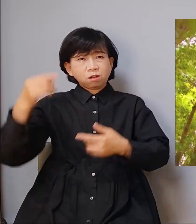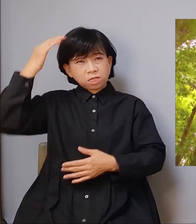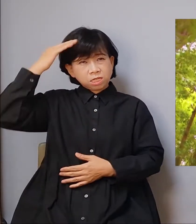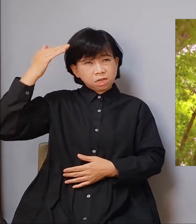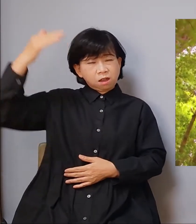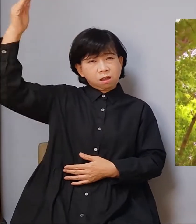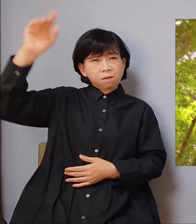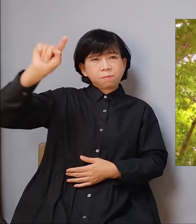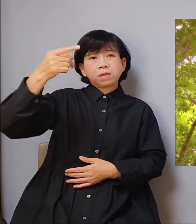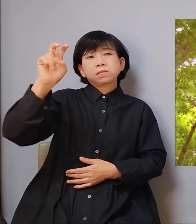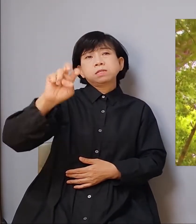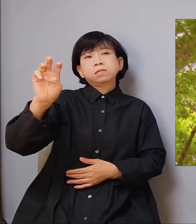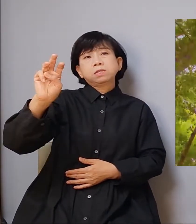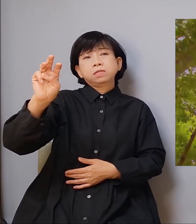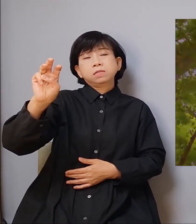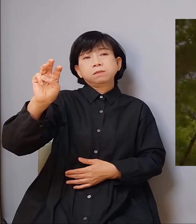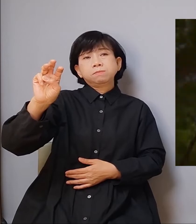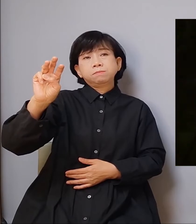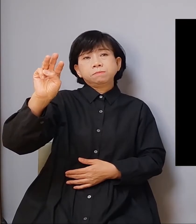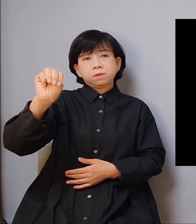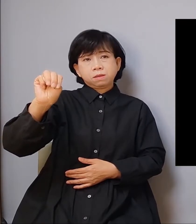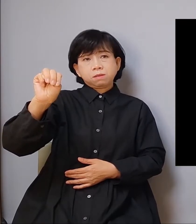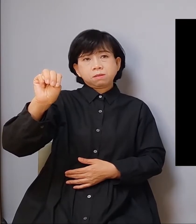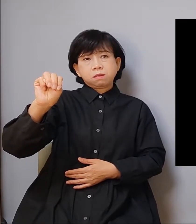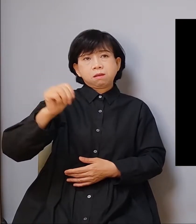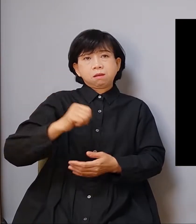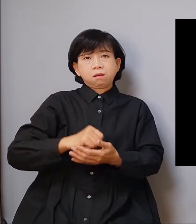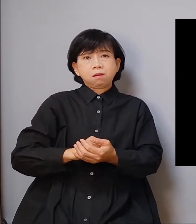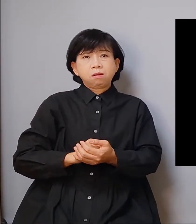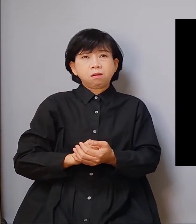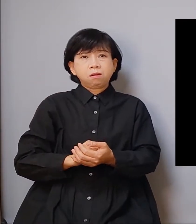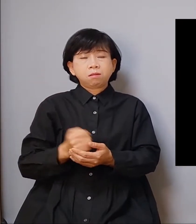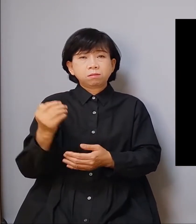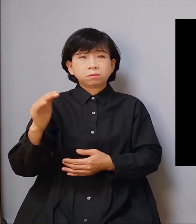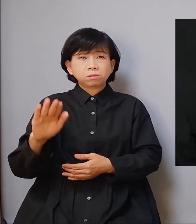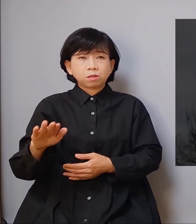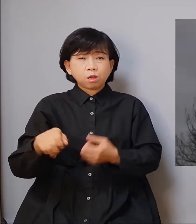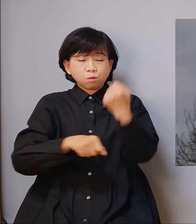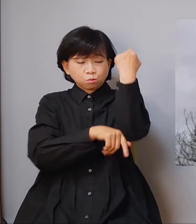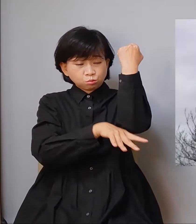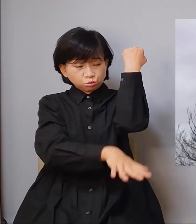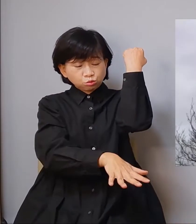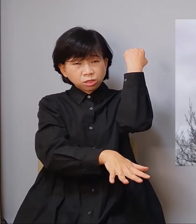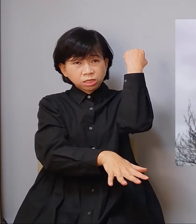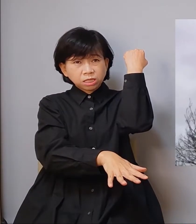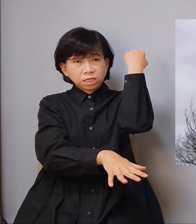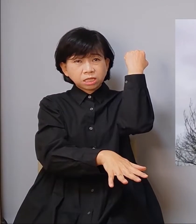거목으로 자라지만 불과 3-4m밖에 되지 않는 레드우드의 뿌리,